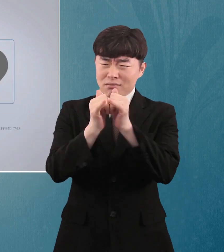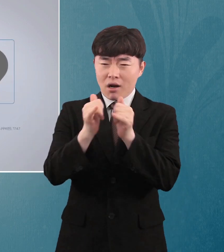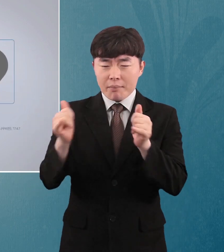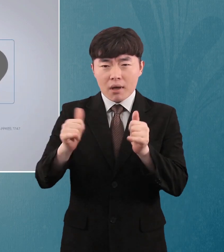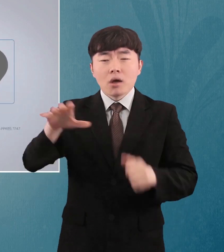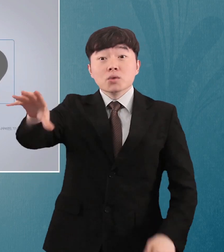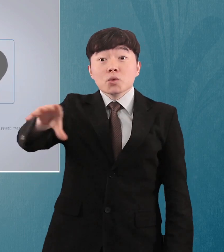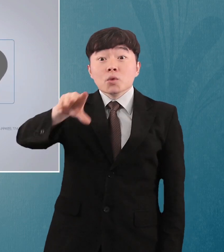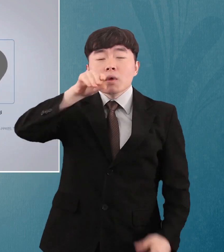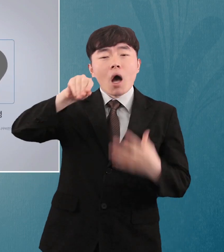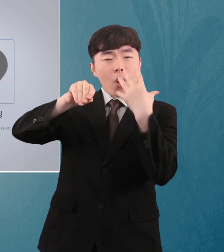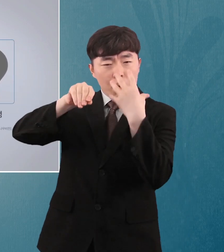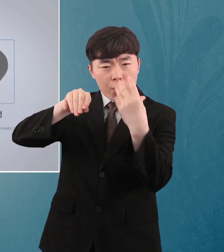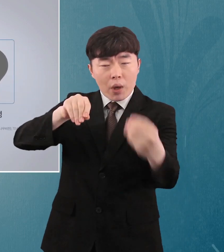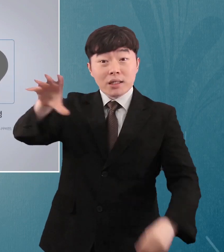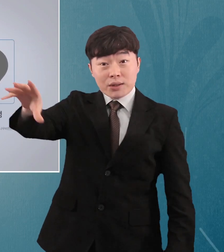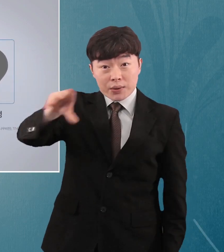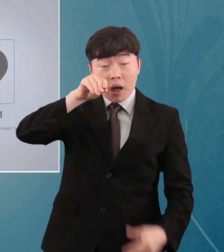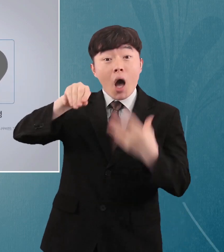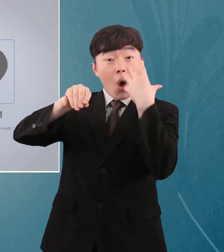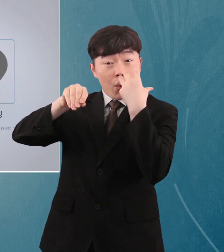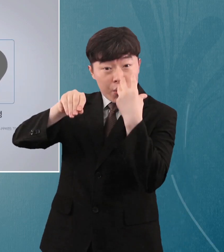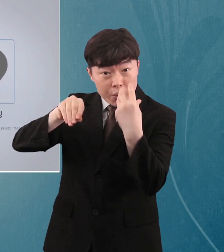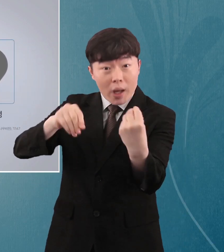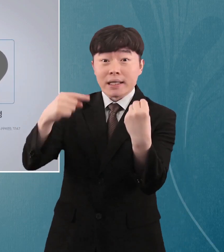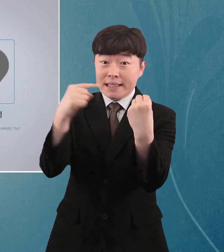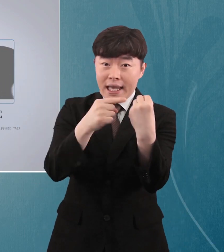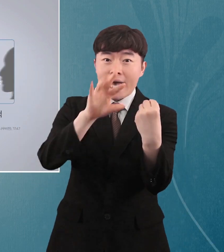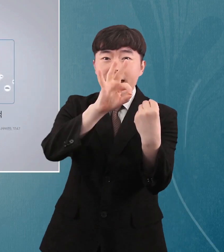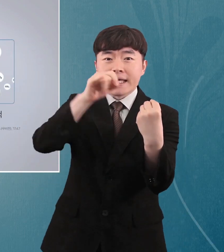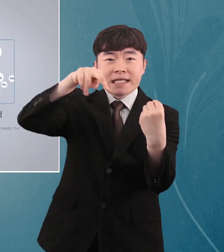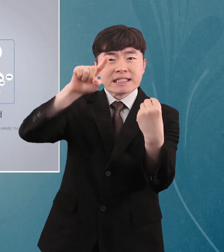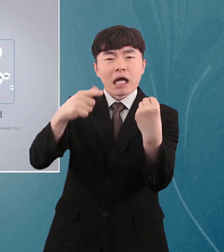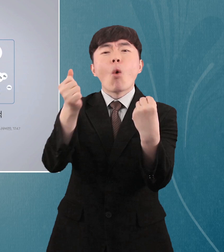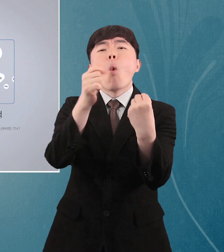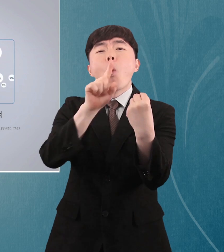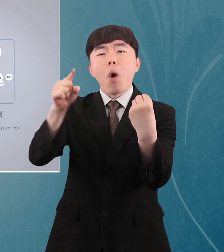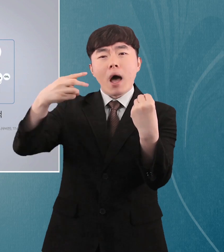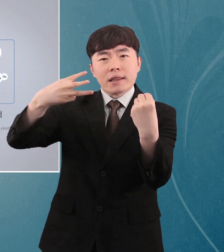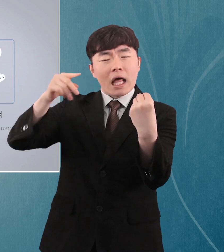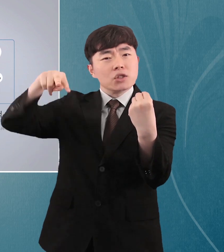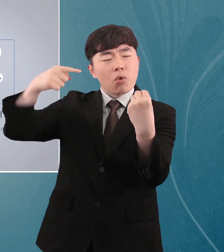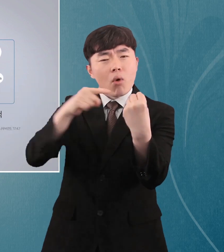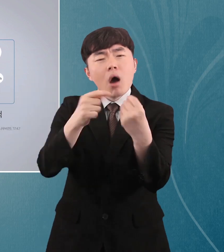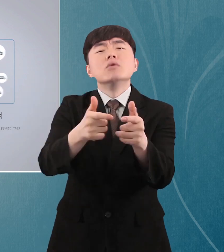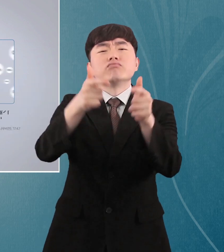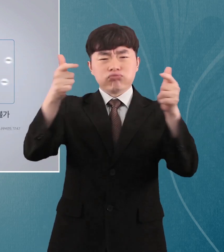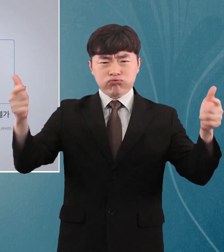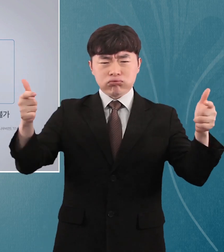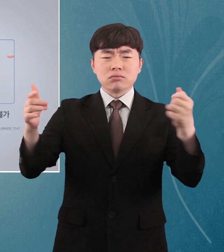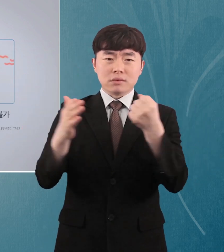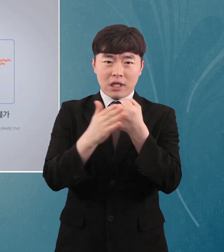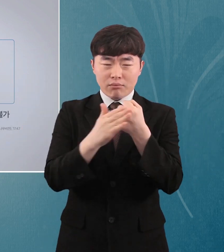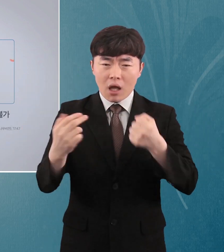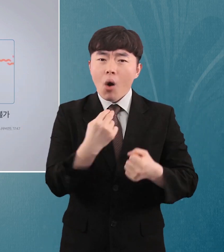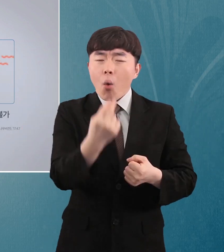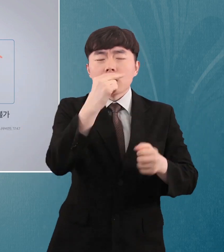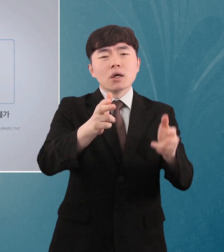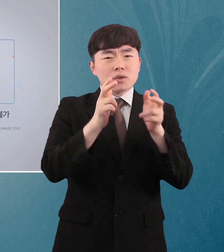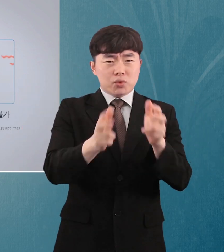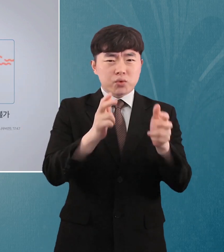호흡을 하면서 밀폐된 실내에는 이산화탄소가 점차 축적됩니다. 따라서